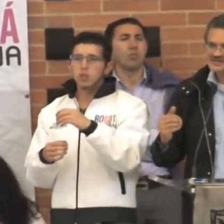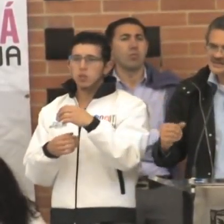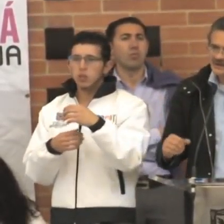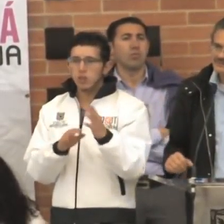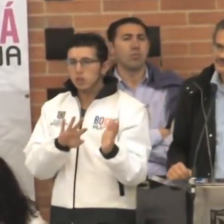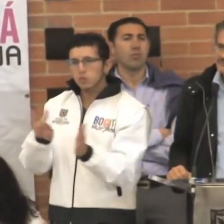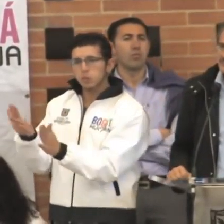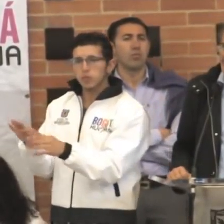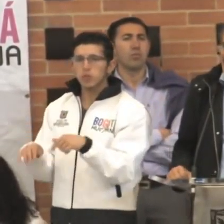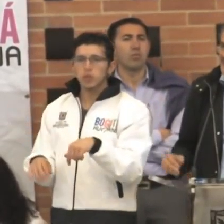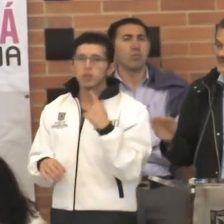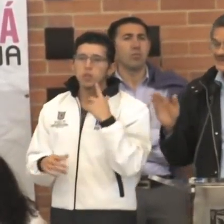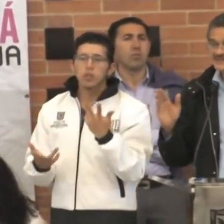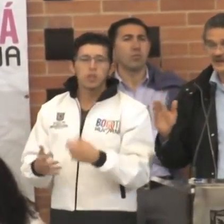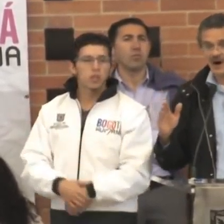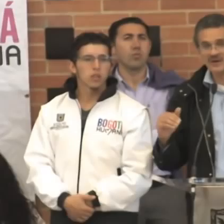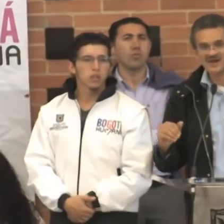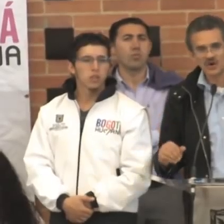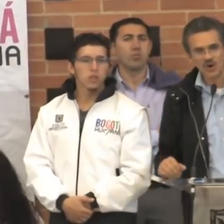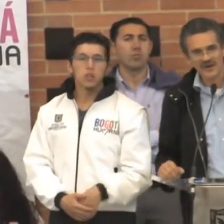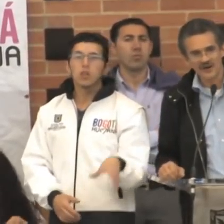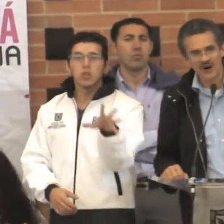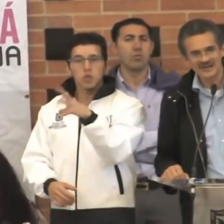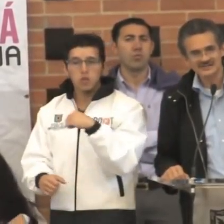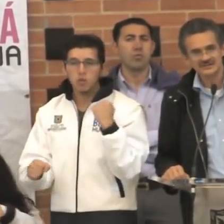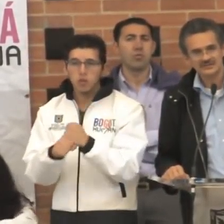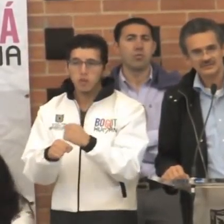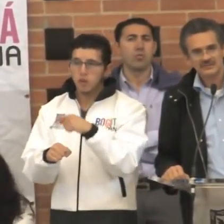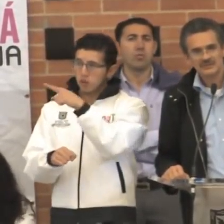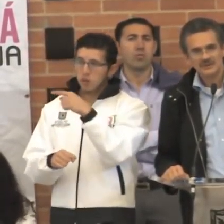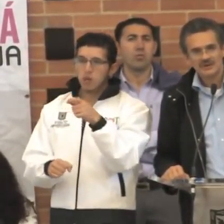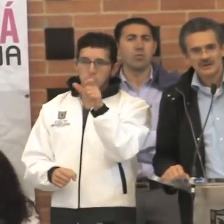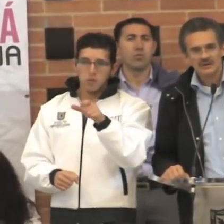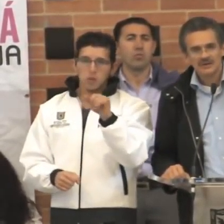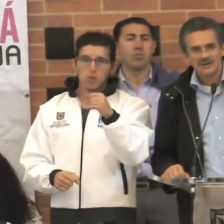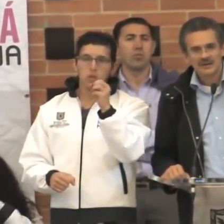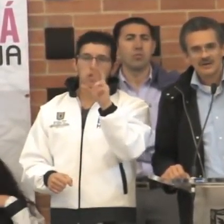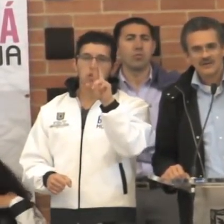en la justicia? Y este trabajo que hizo Jorge Rojas